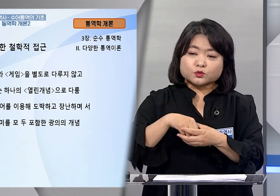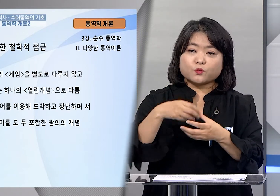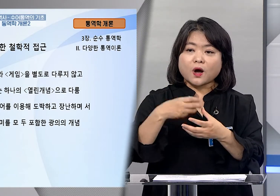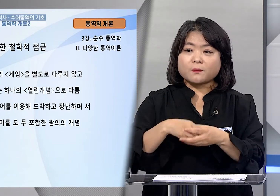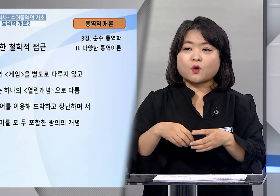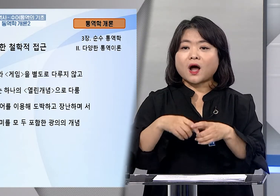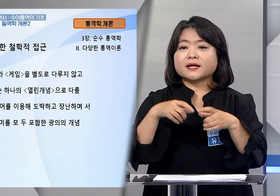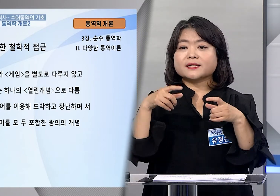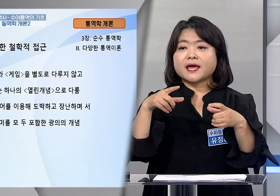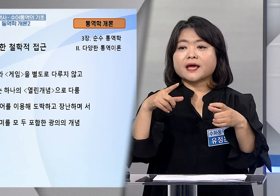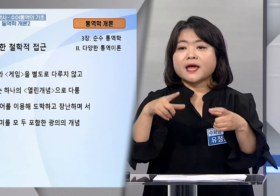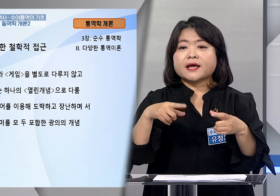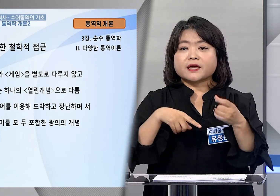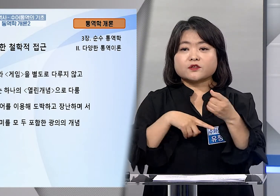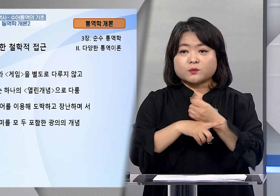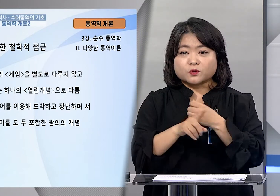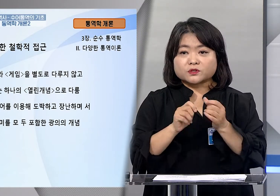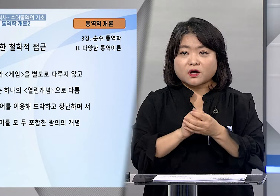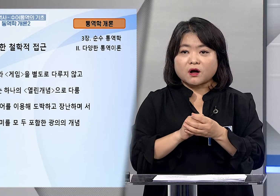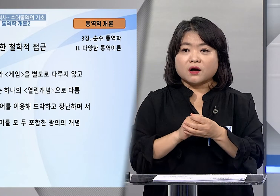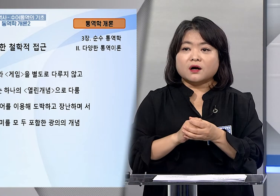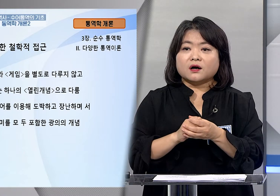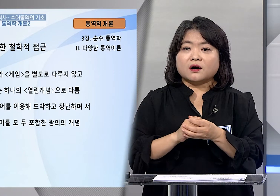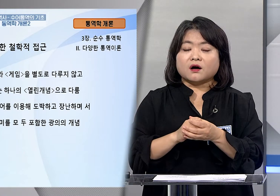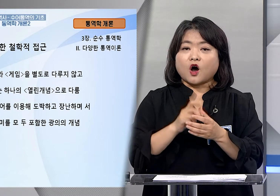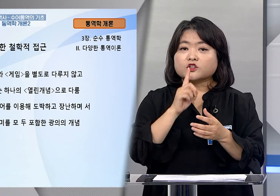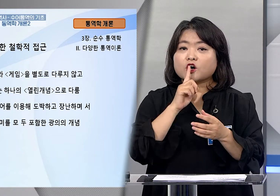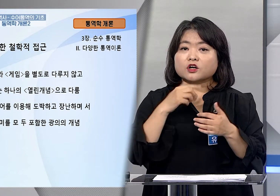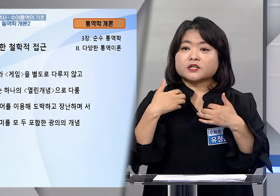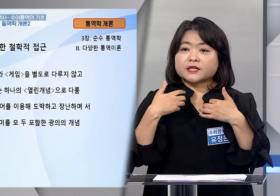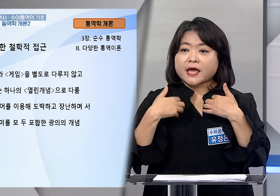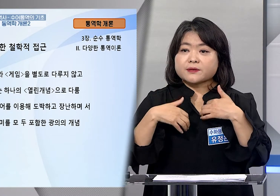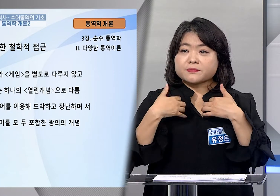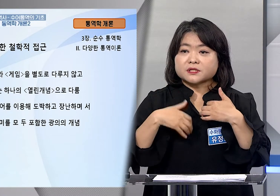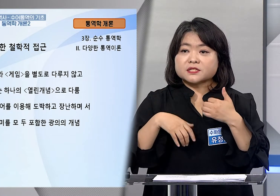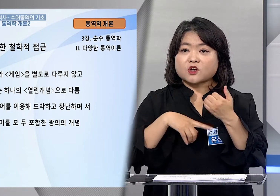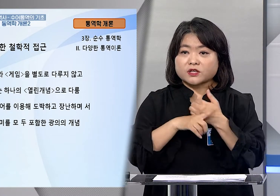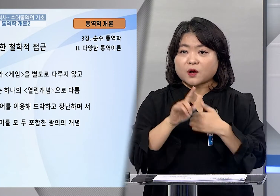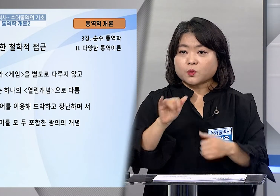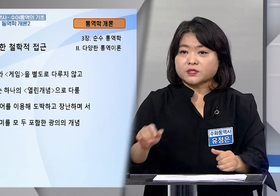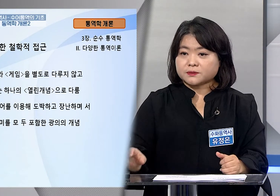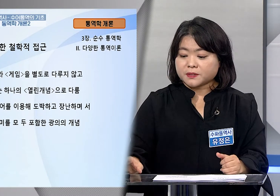포함한 광의의 개념으로서 언어게임을 정의하고 있습니다.